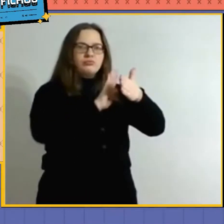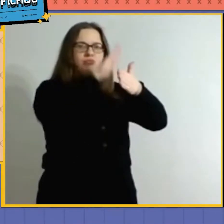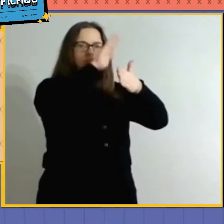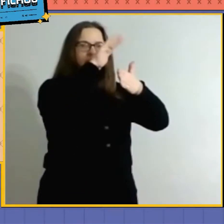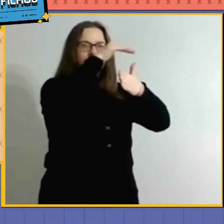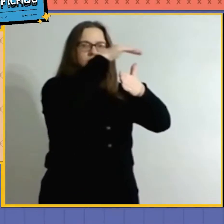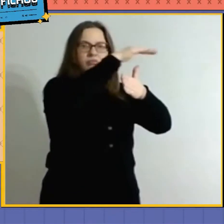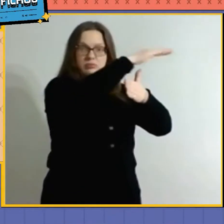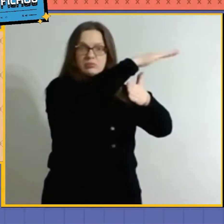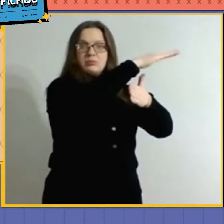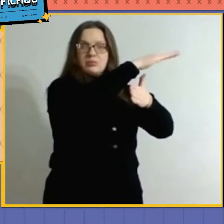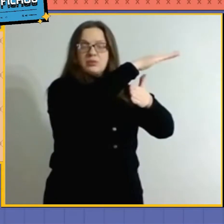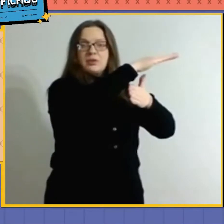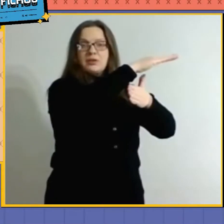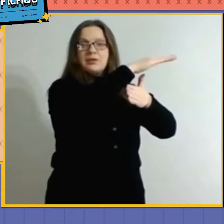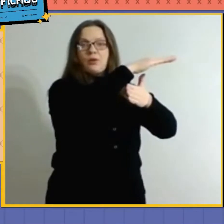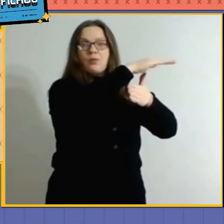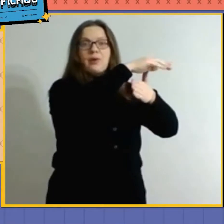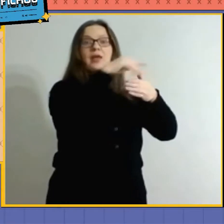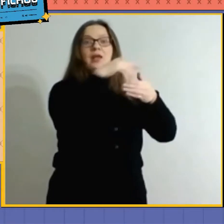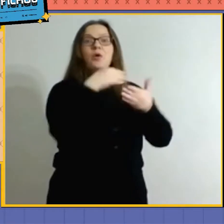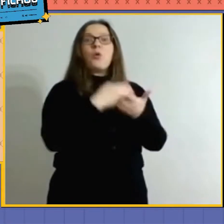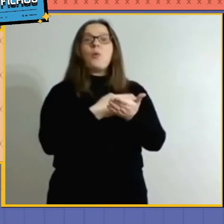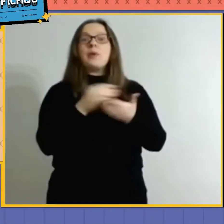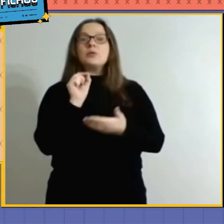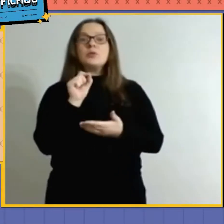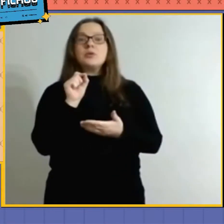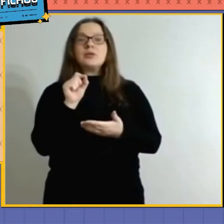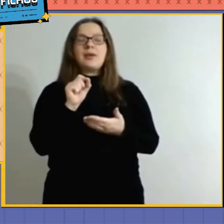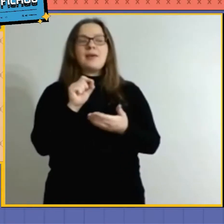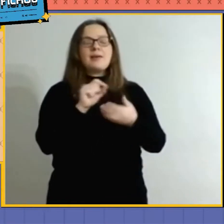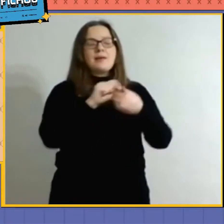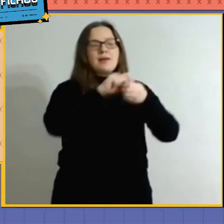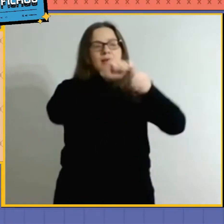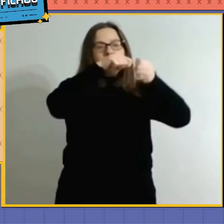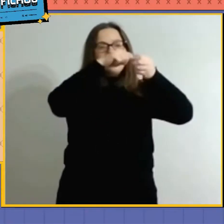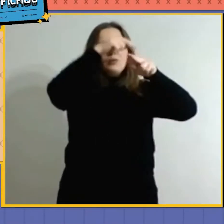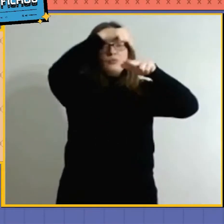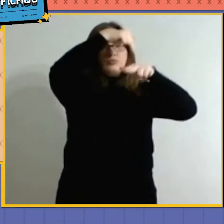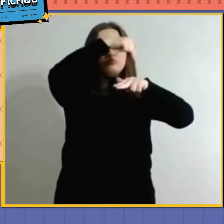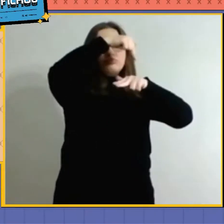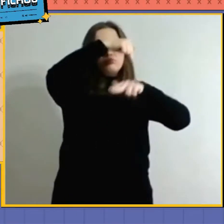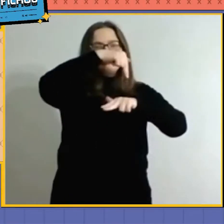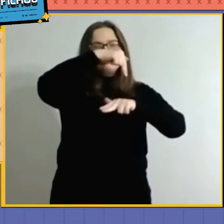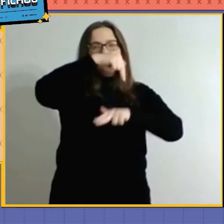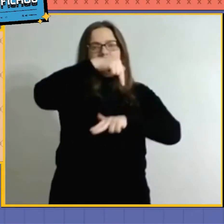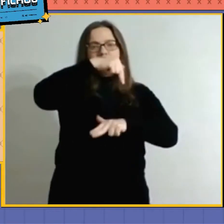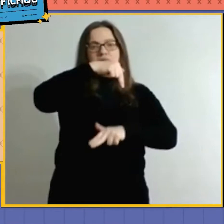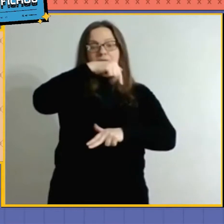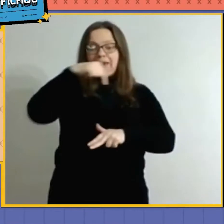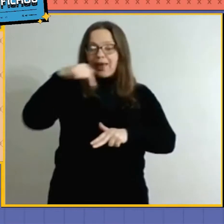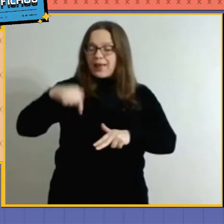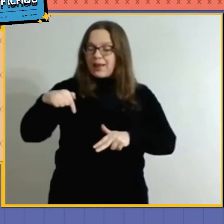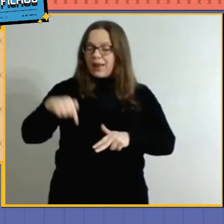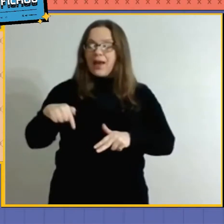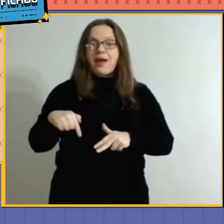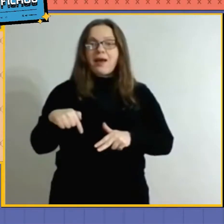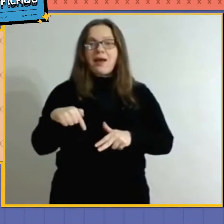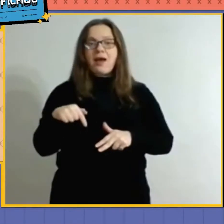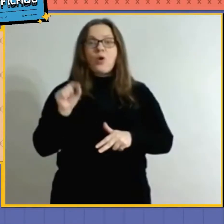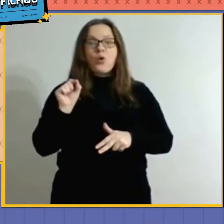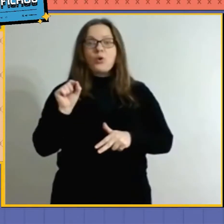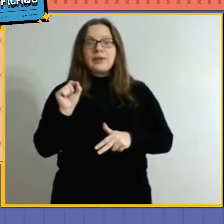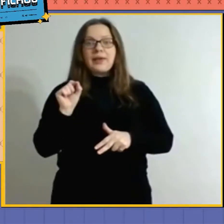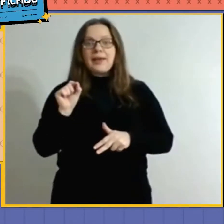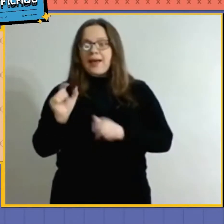dessa corda a descer os soldados que ele resgatava um por um e lá embaixo os soldados começavam a